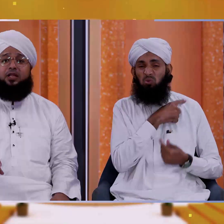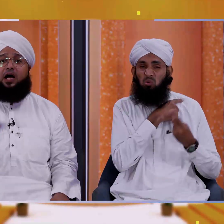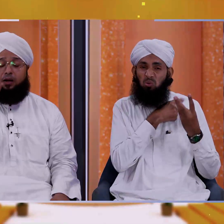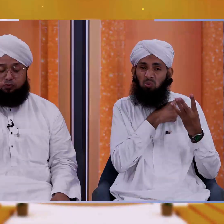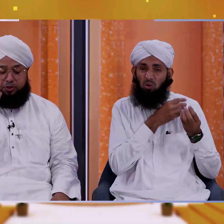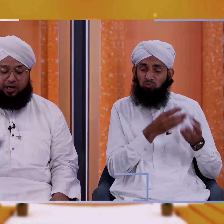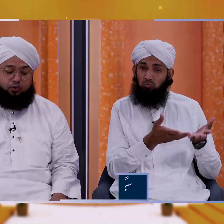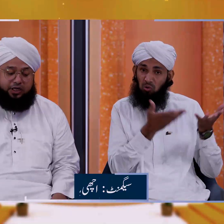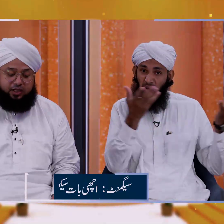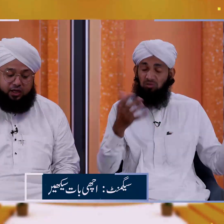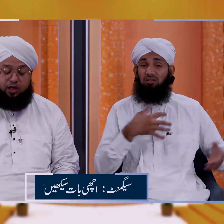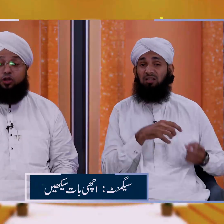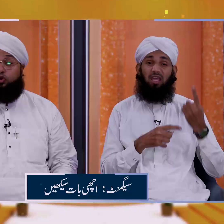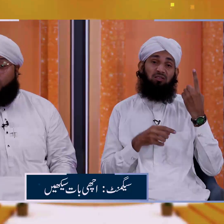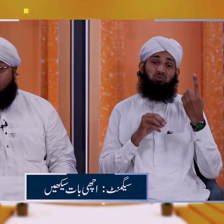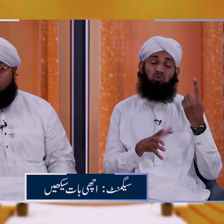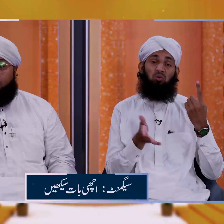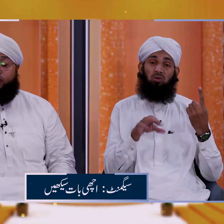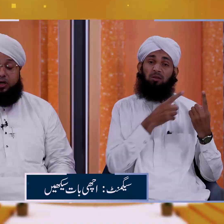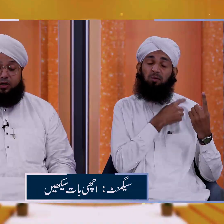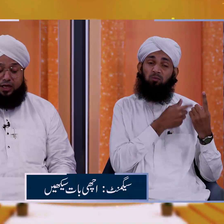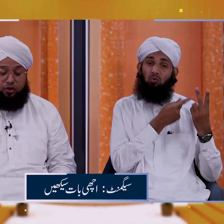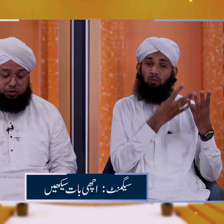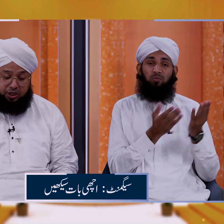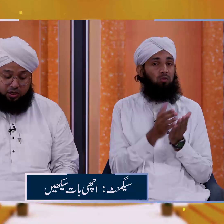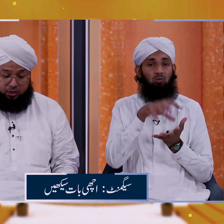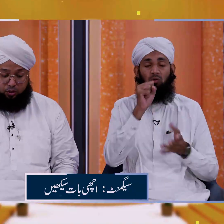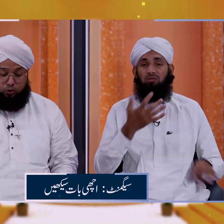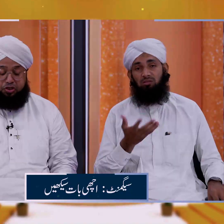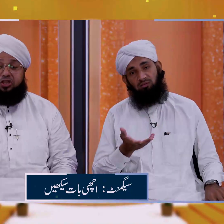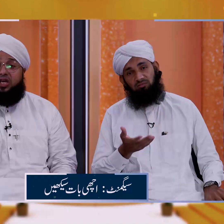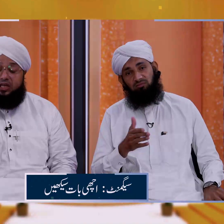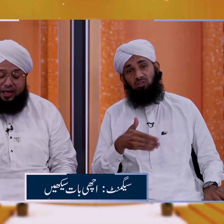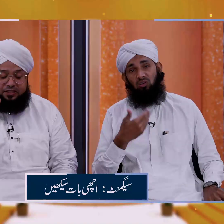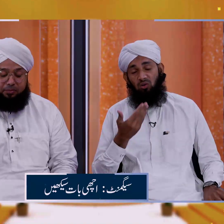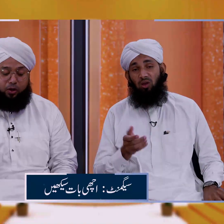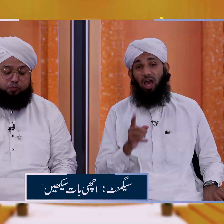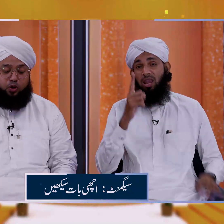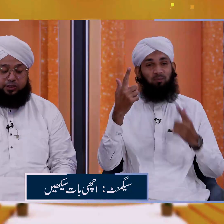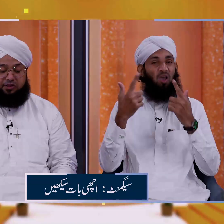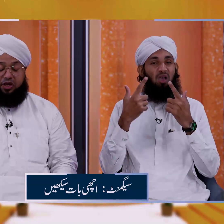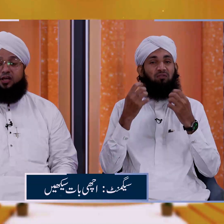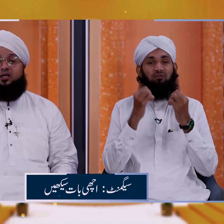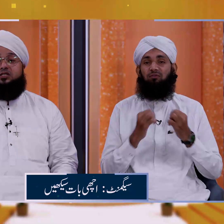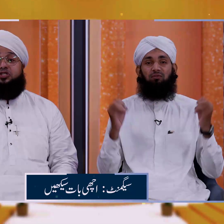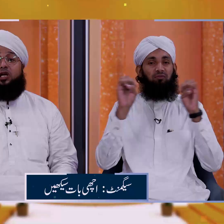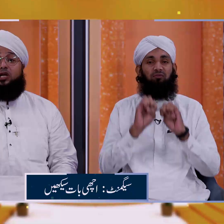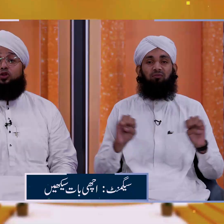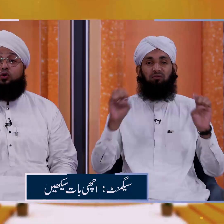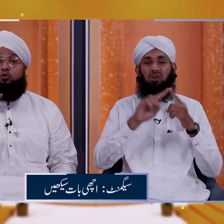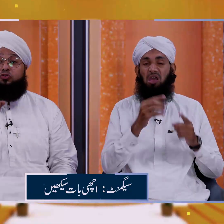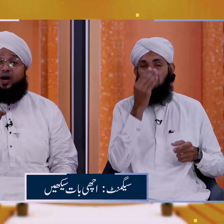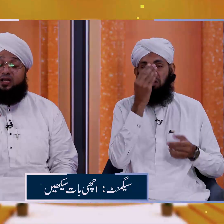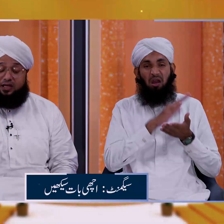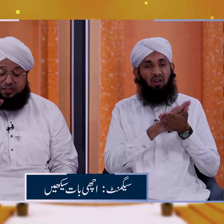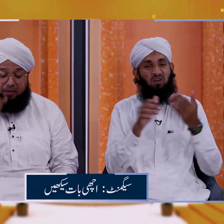میں بندہ مبتلا ہو جاتا ہے، دعا قبول نہیں ہوتی، نصرت الہی سے محرومی ہو جاتی ہے، ذلت